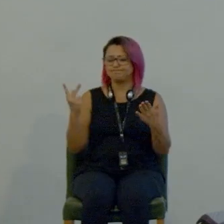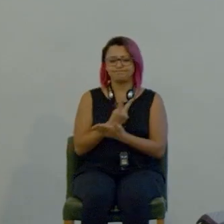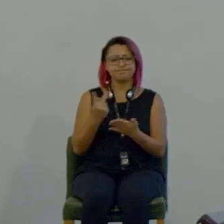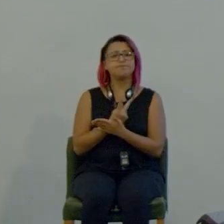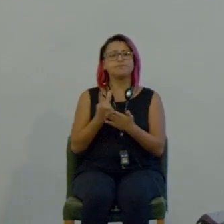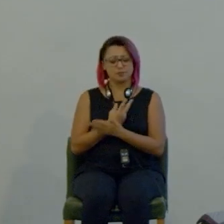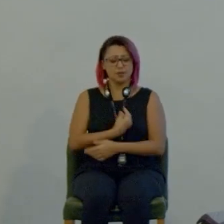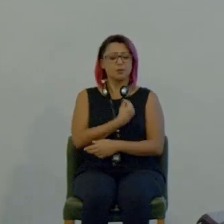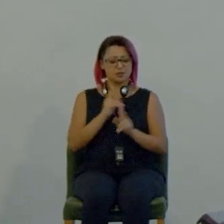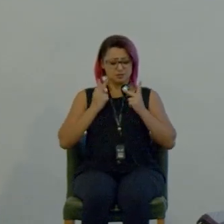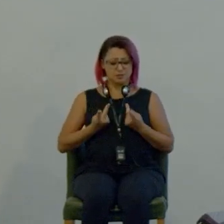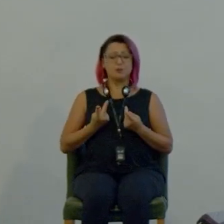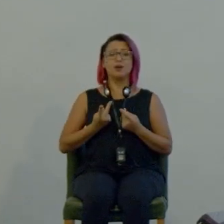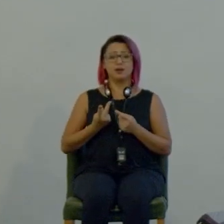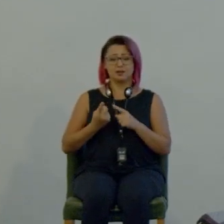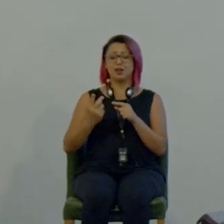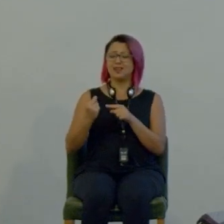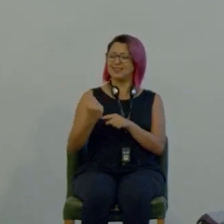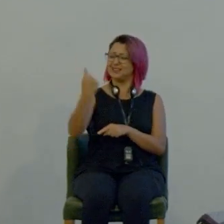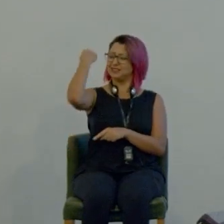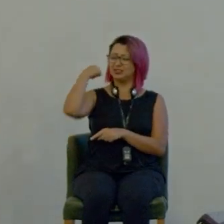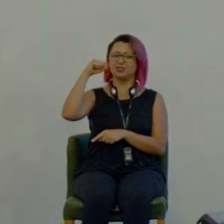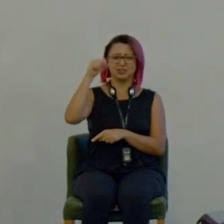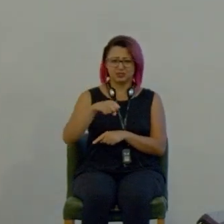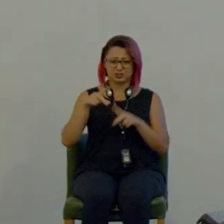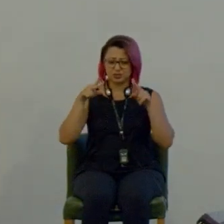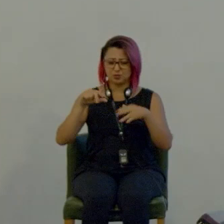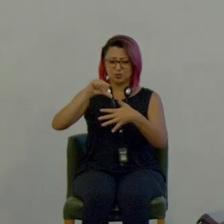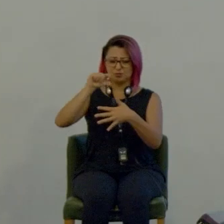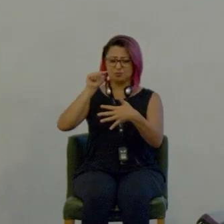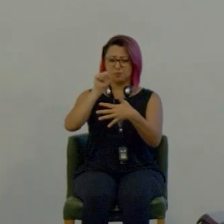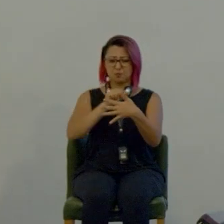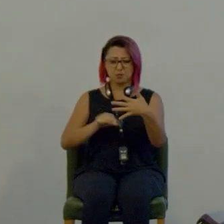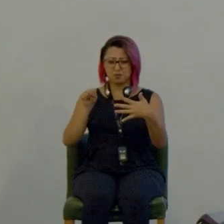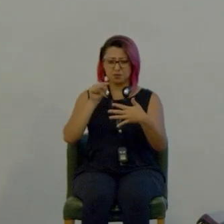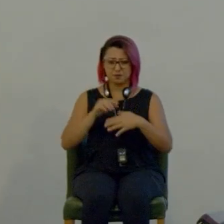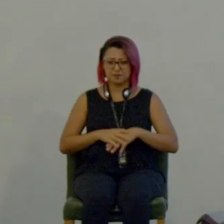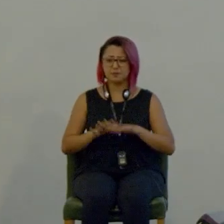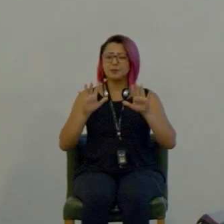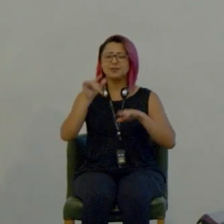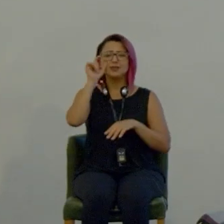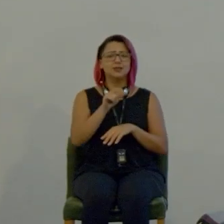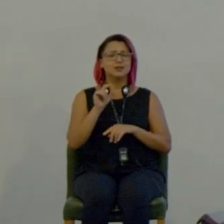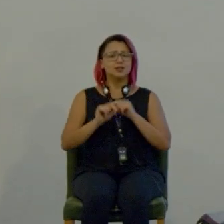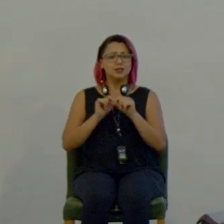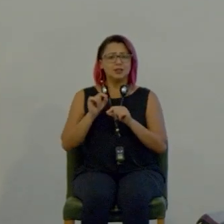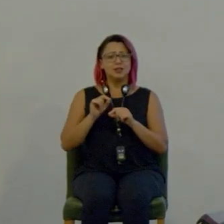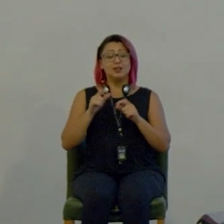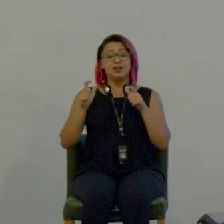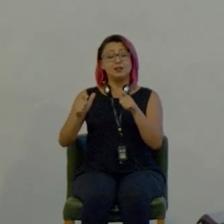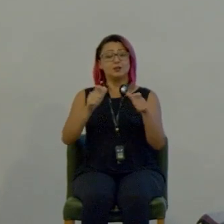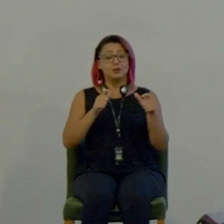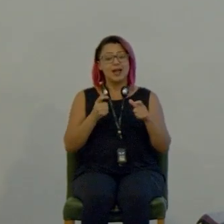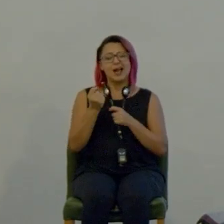a presença humana aqui ela é tão antiga quanto em outras partes do continente. E o que é interessante, nesses